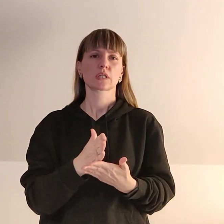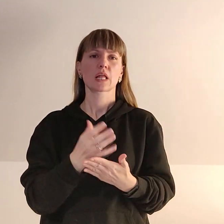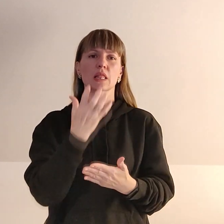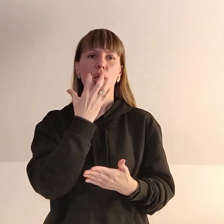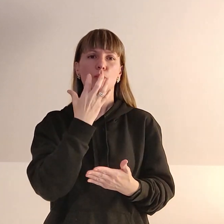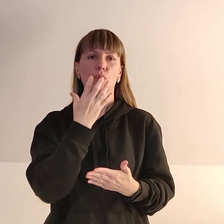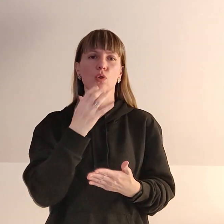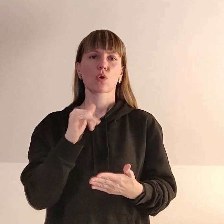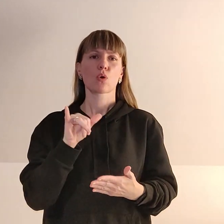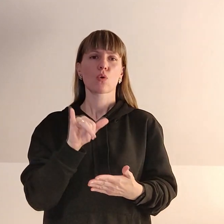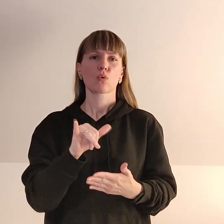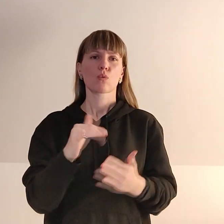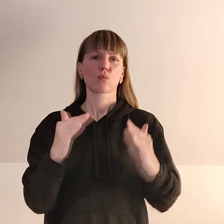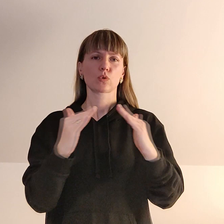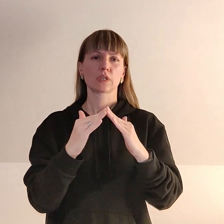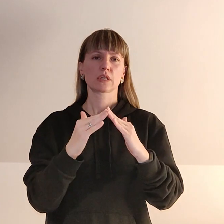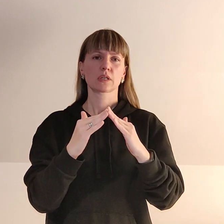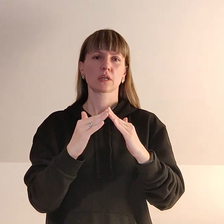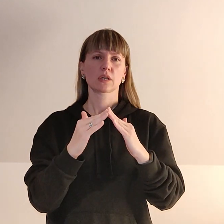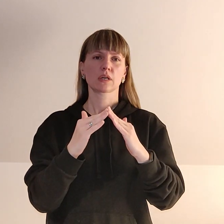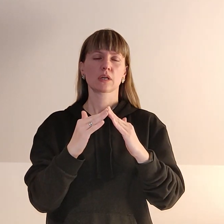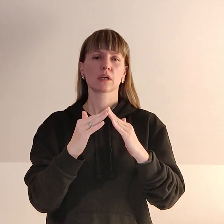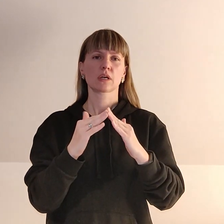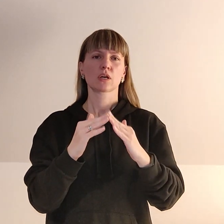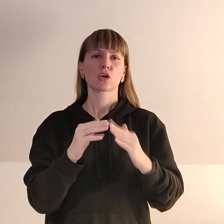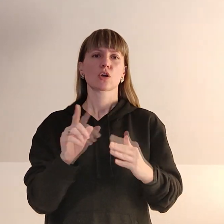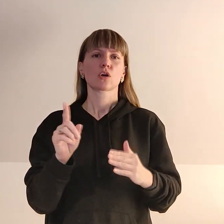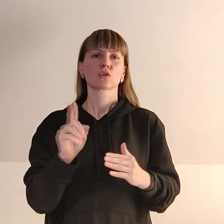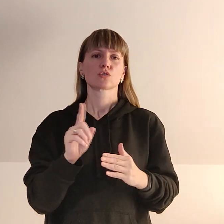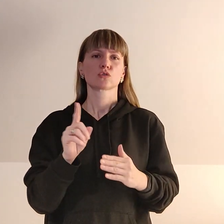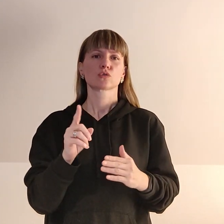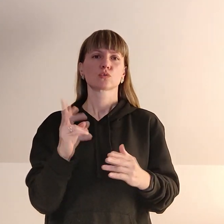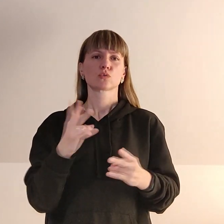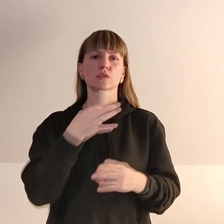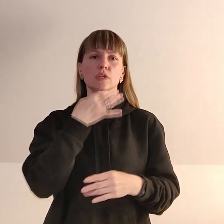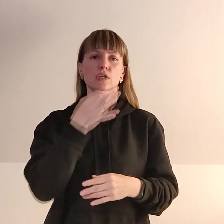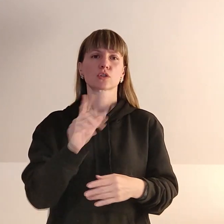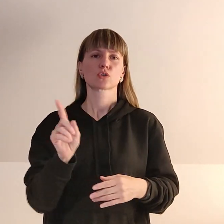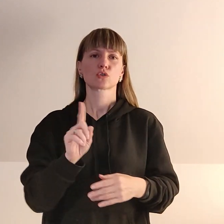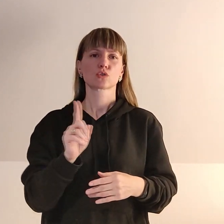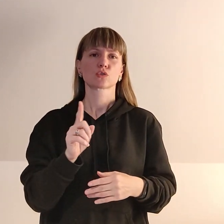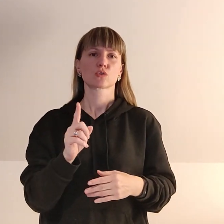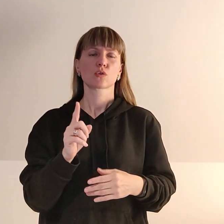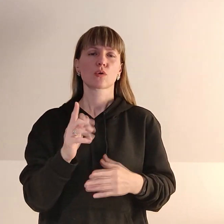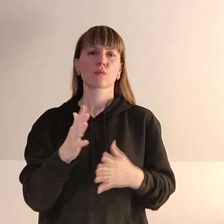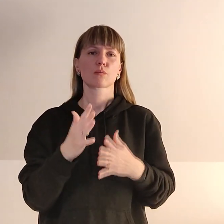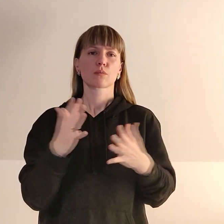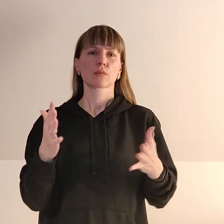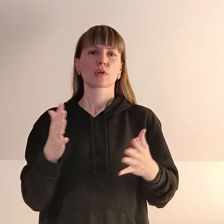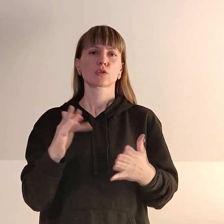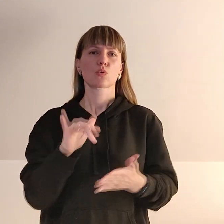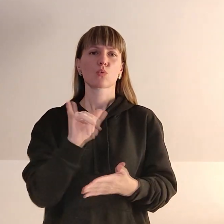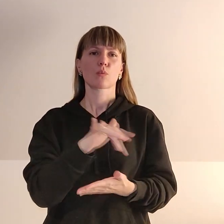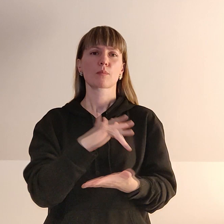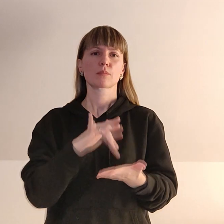у будинках. Що слід також зазначити, що переважно у місті так